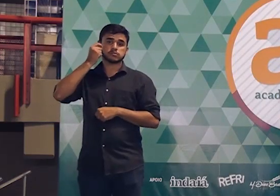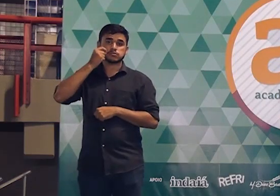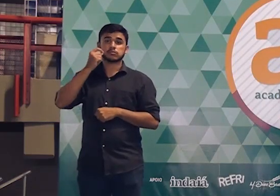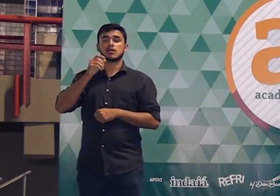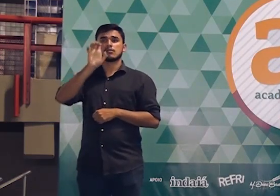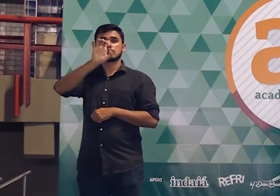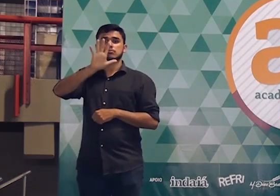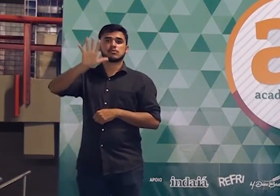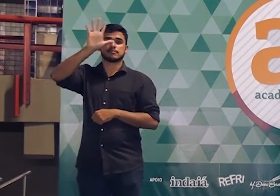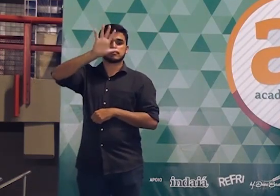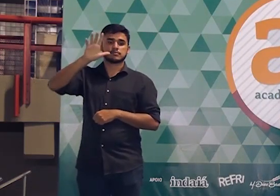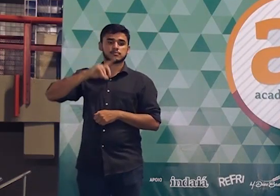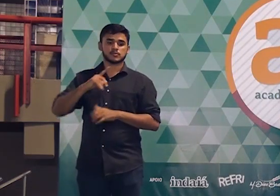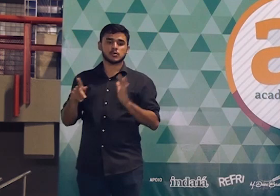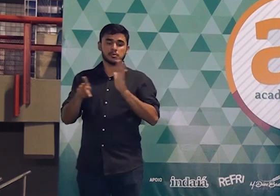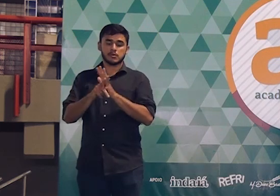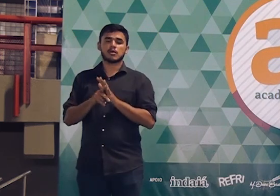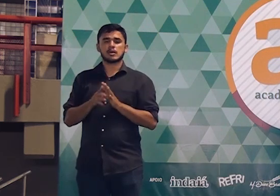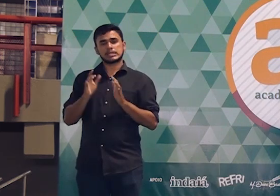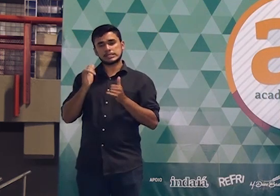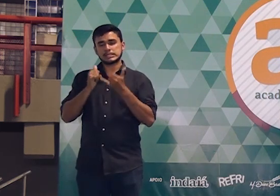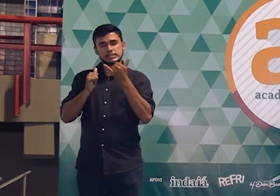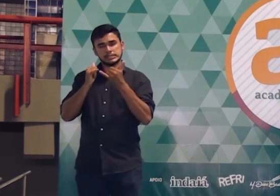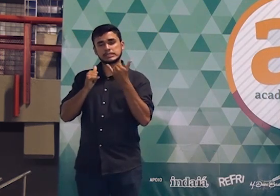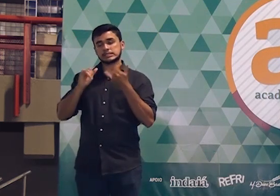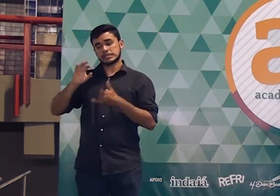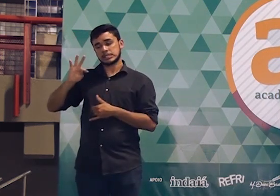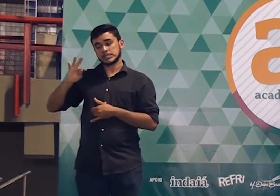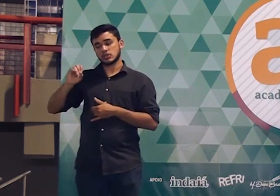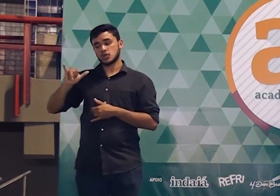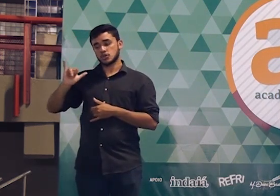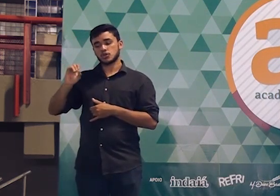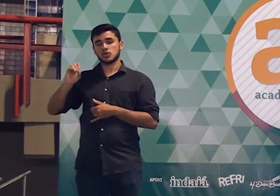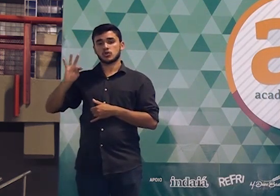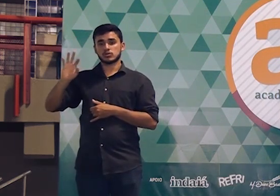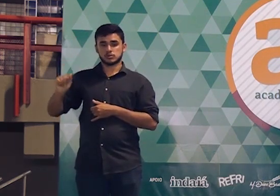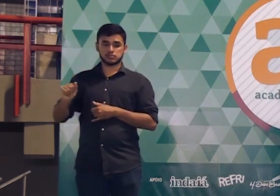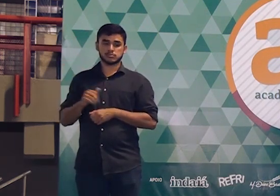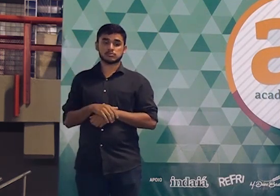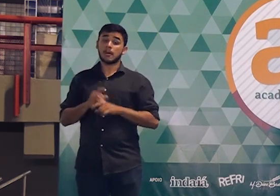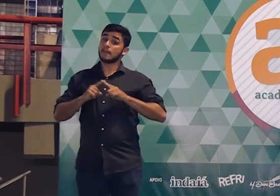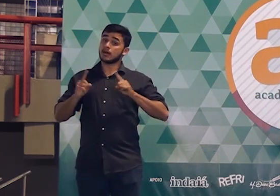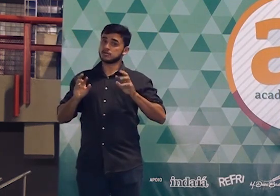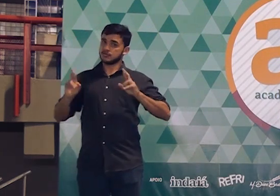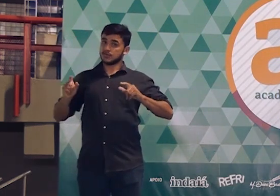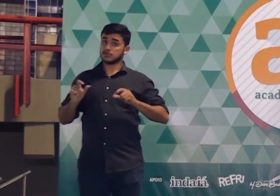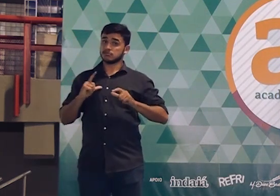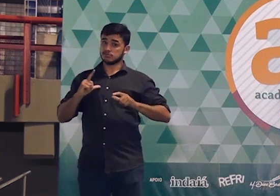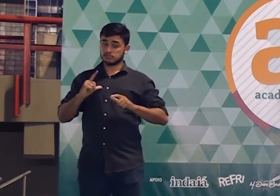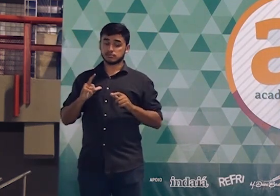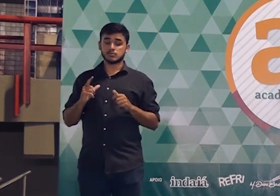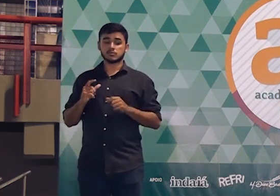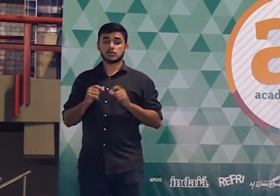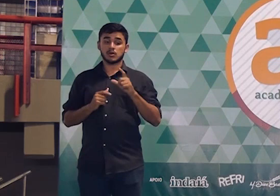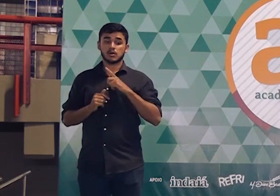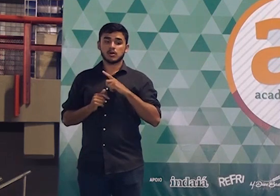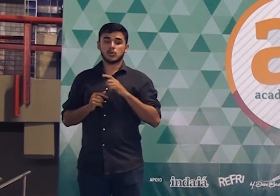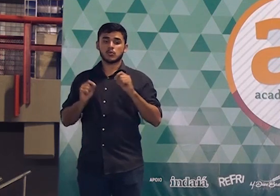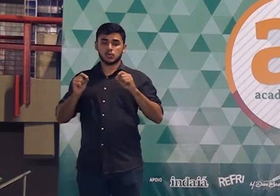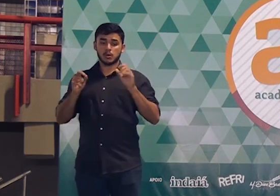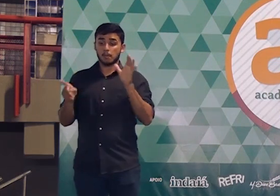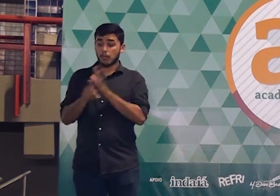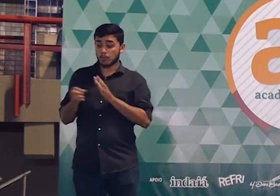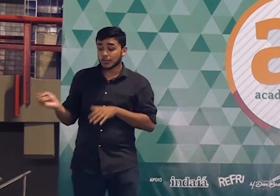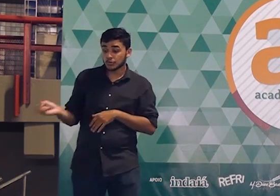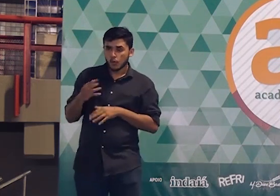na Europa, se assemelha um pouco ao toyotismo, mas tem uma diferença. O grau de inovação